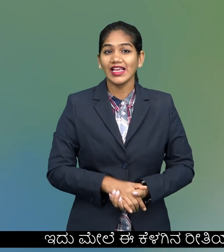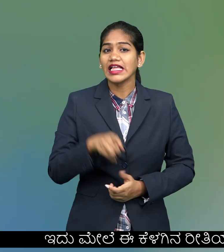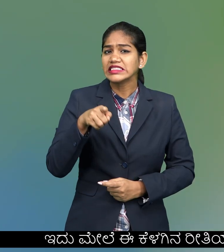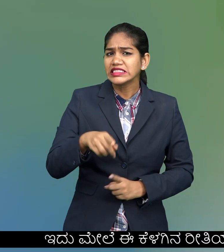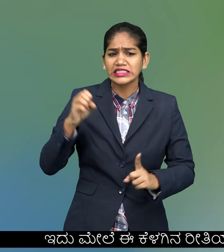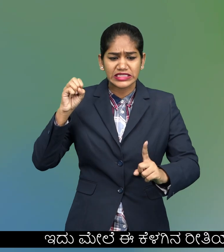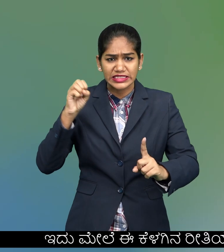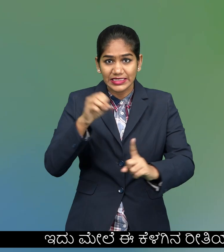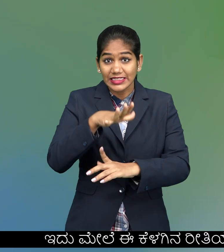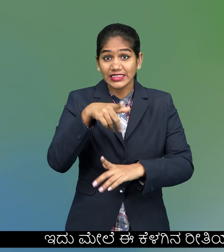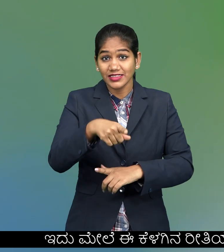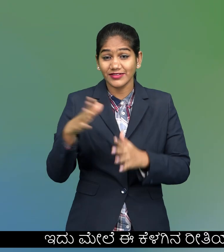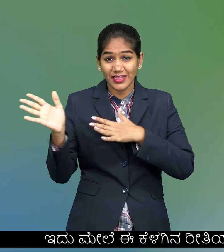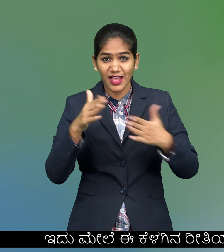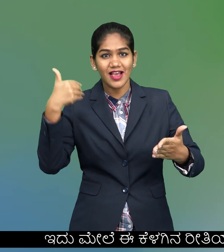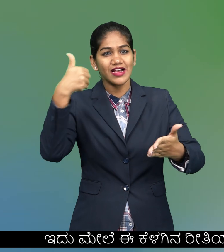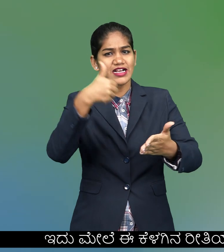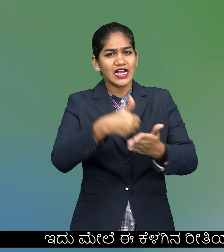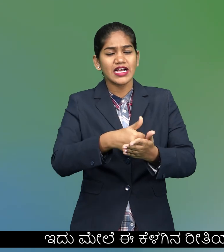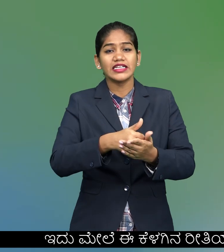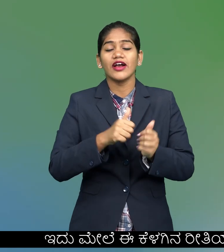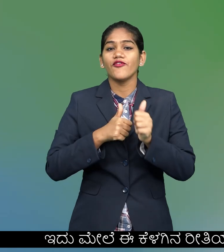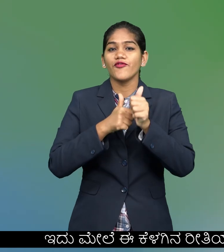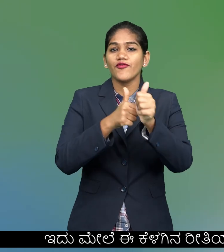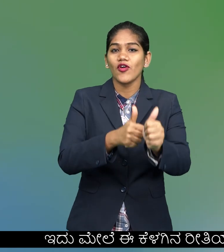ಇದು ಈ ಕೆಳಗಿನ ರೀತಿಯಲ್ಲಿ ಹವಾಮಾನದ ಮೇಲೆ ಪರಿಣಾಮ ಬೀರುತ್ತದೆ.